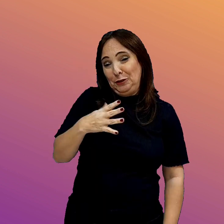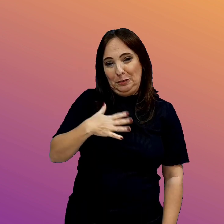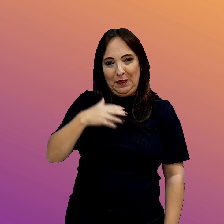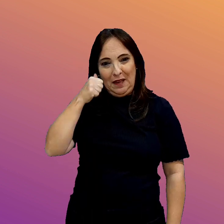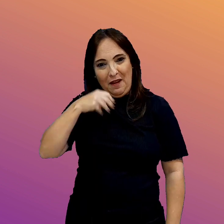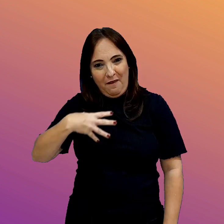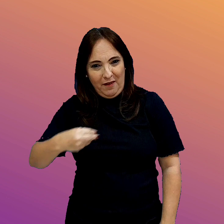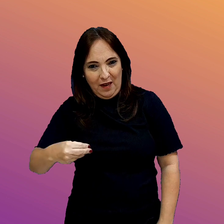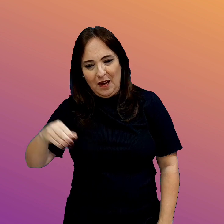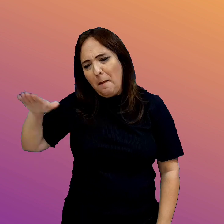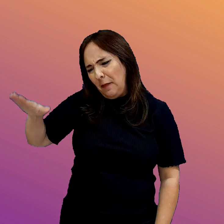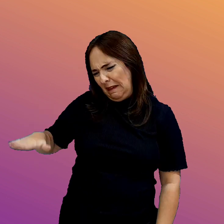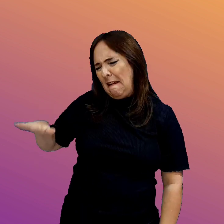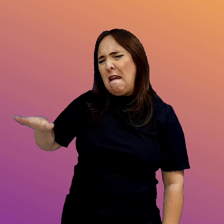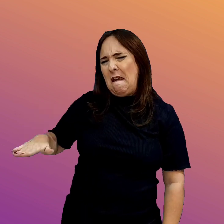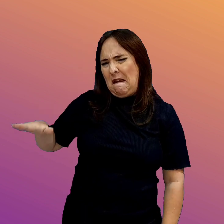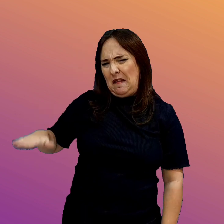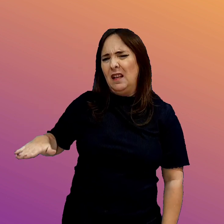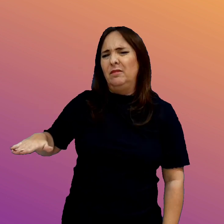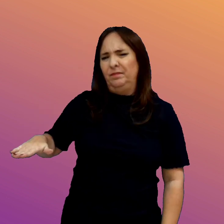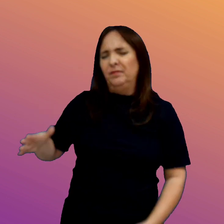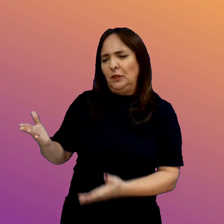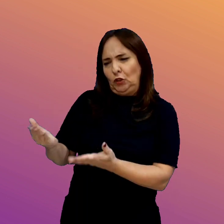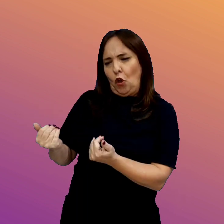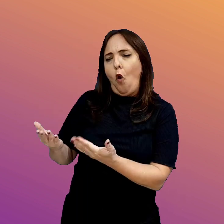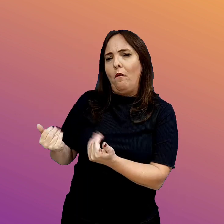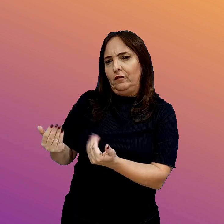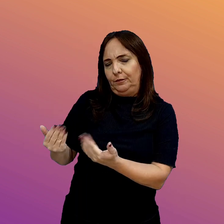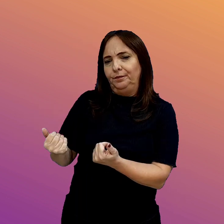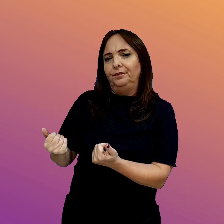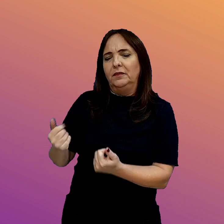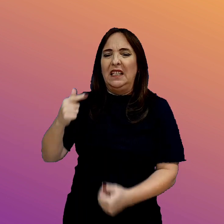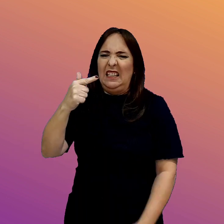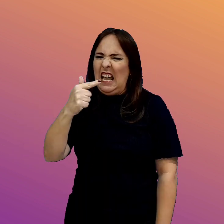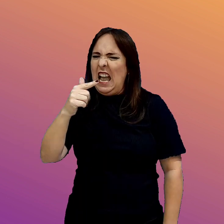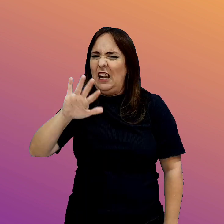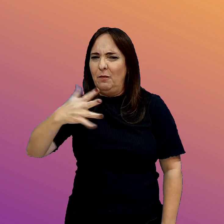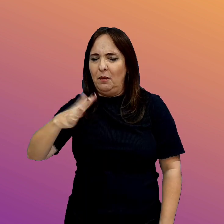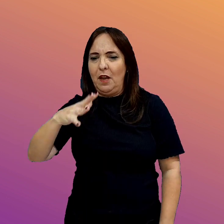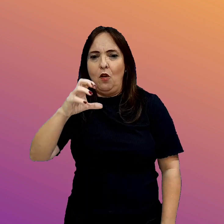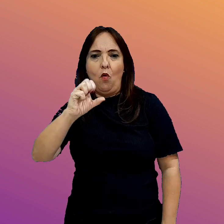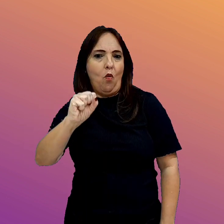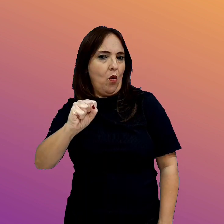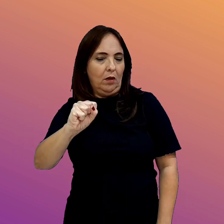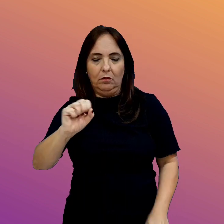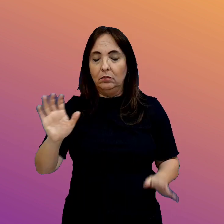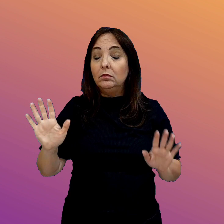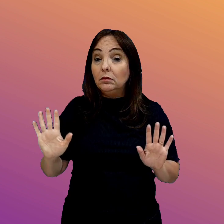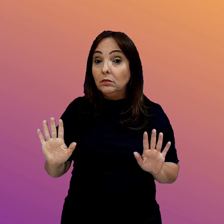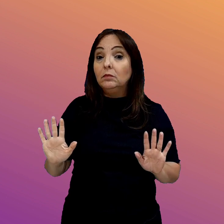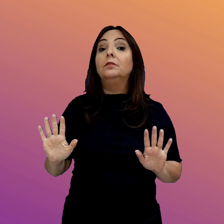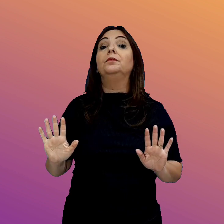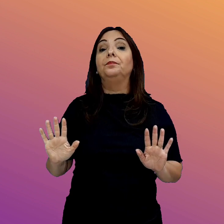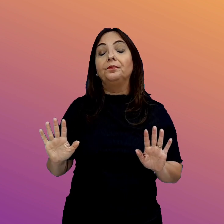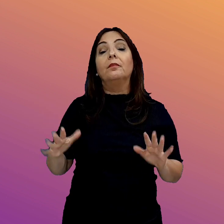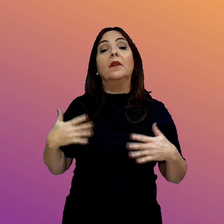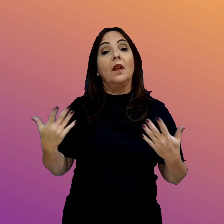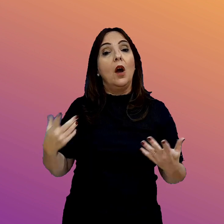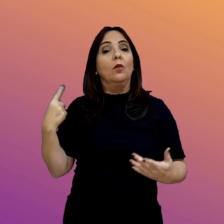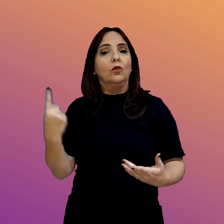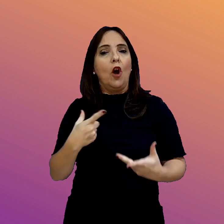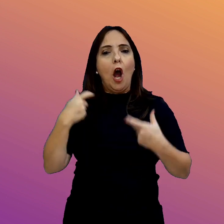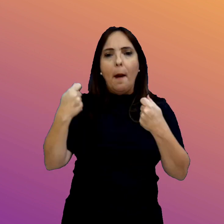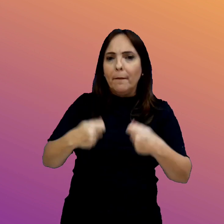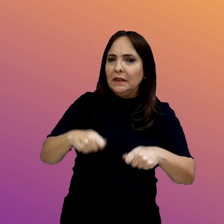e era bem pequena ainda, bem pequena, bem nova, 7, 8 anos no máximo. Então, a gente